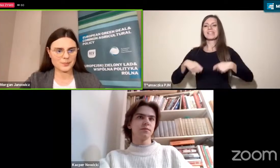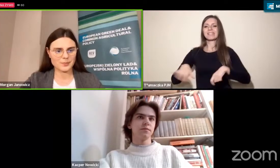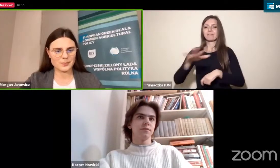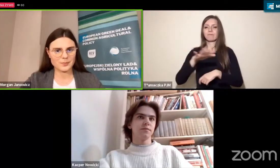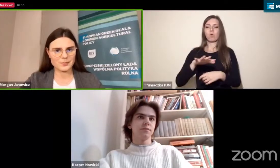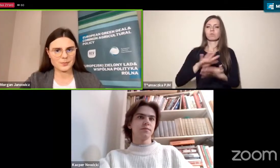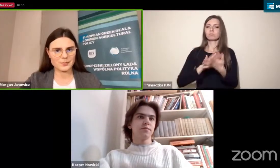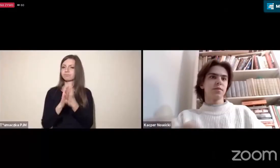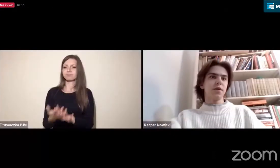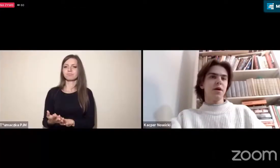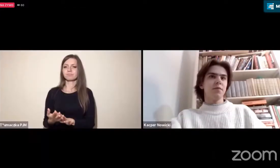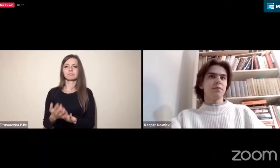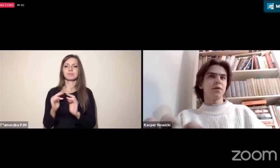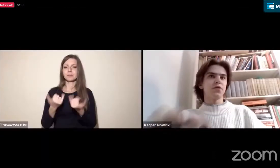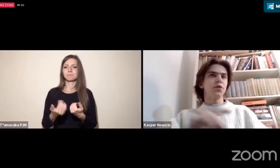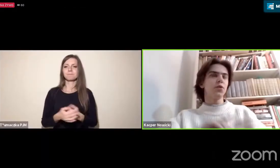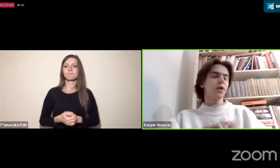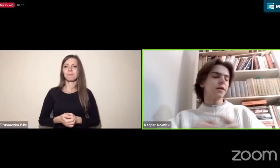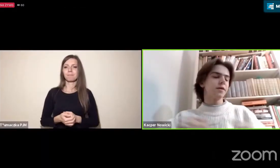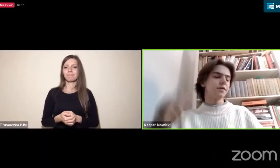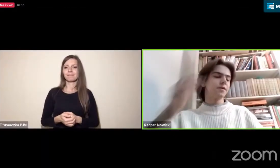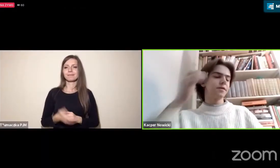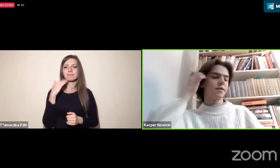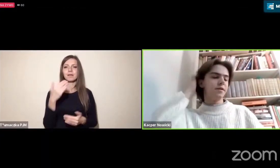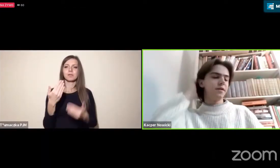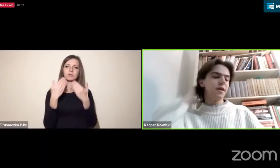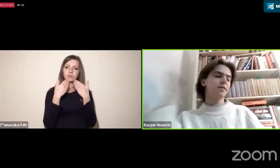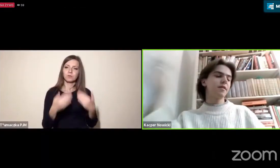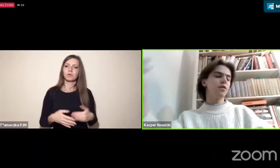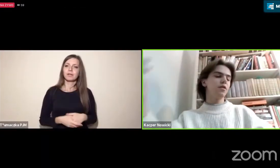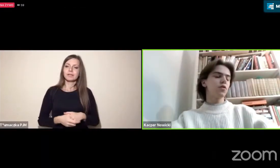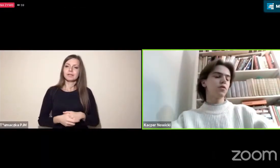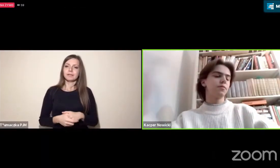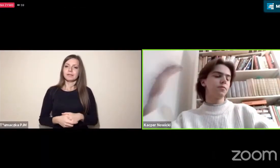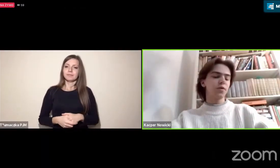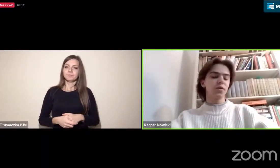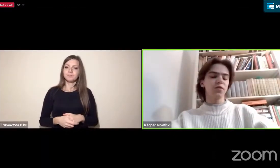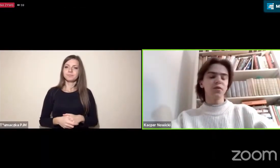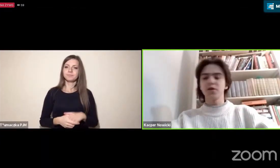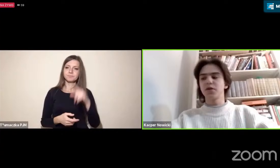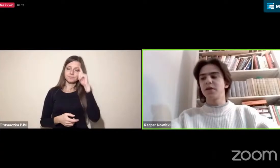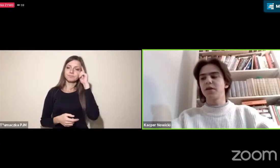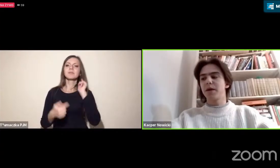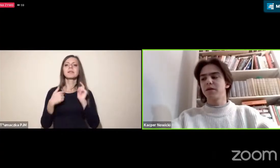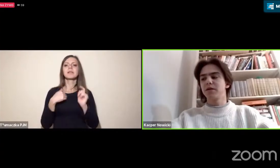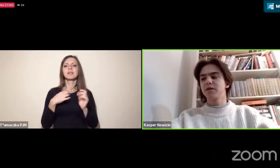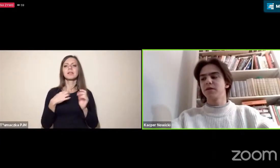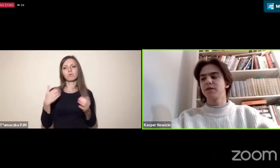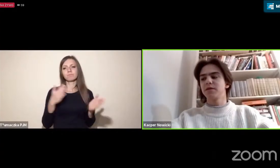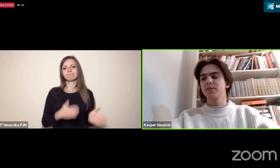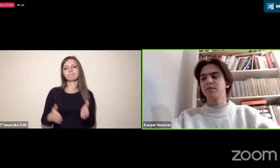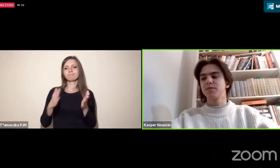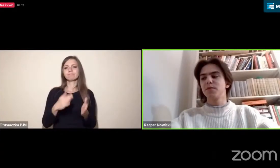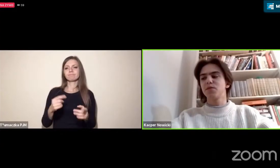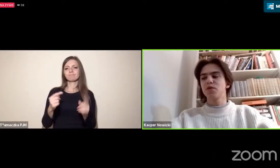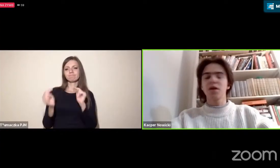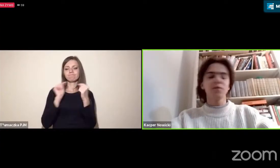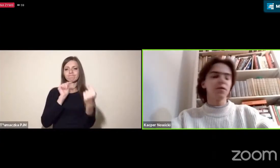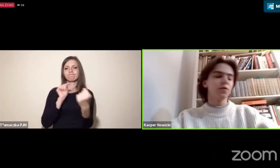Zapraszam. Bardzo dziękuję. Ja zasadniczo, przygotowując się do tej debaty,